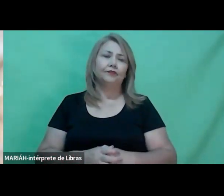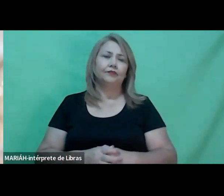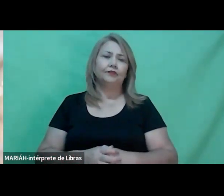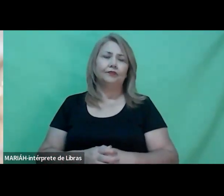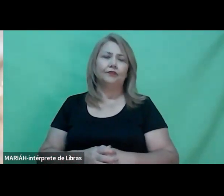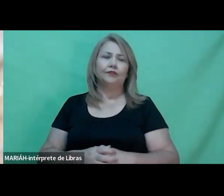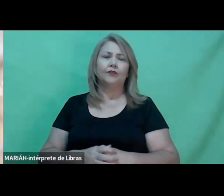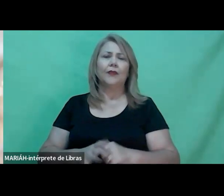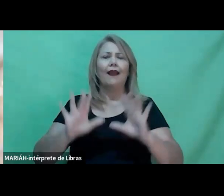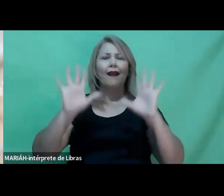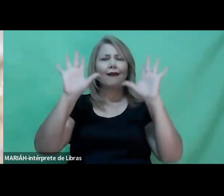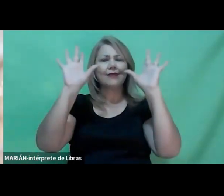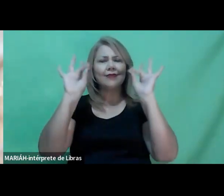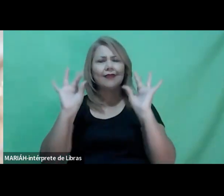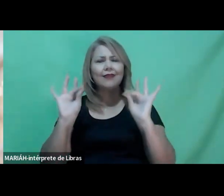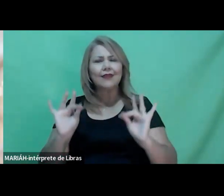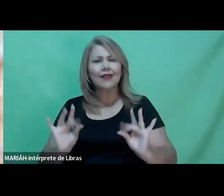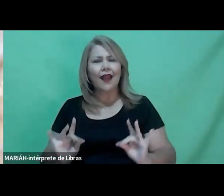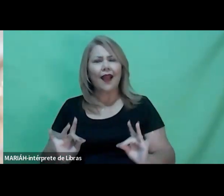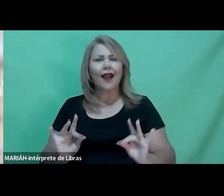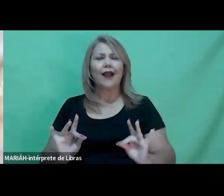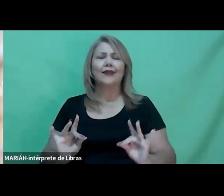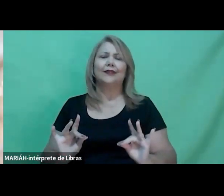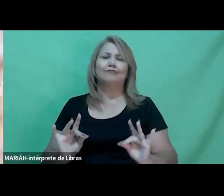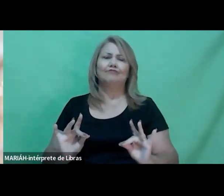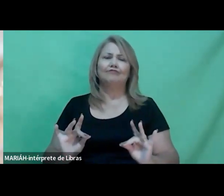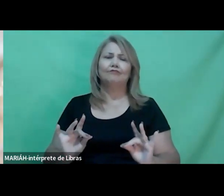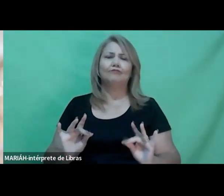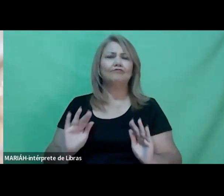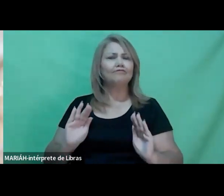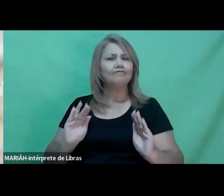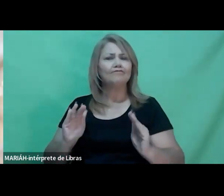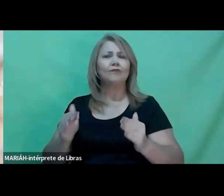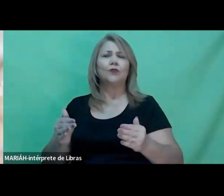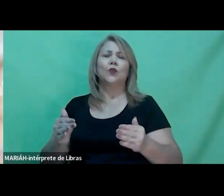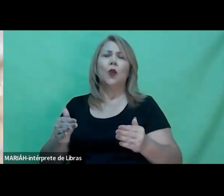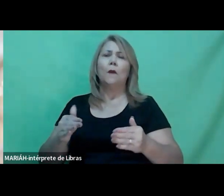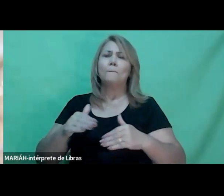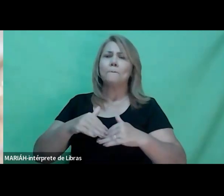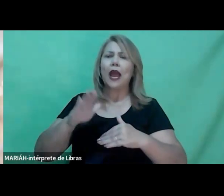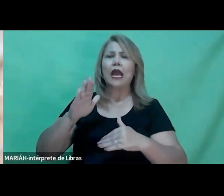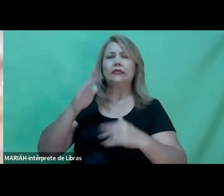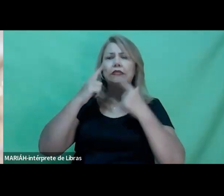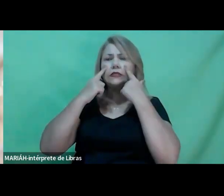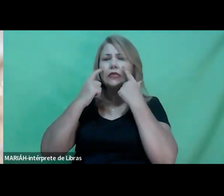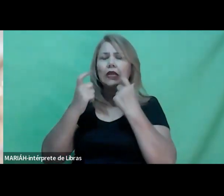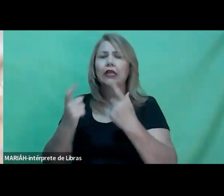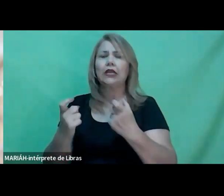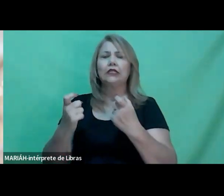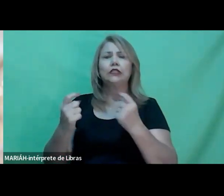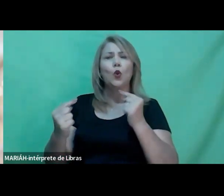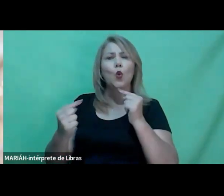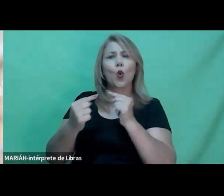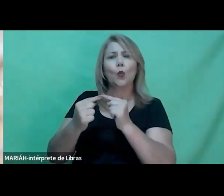detalles de pronto más específicos y que sean eh de interés muy muy particular para esa